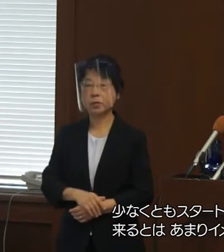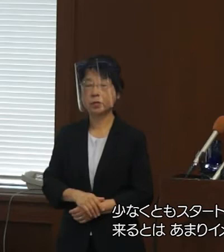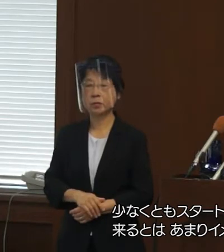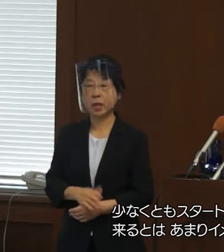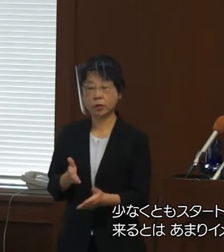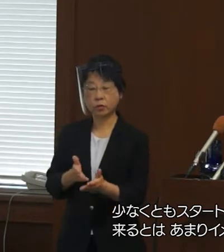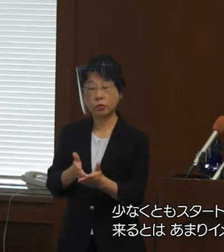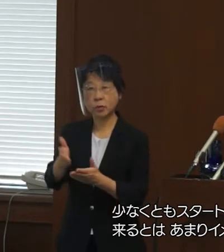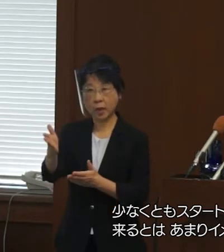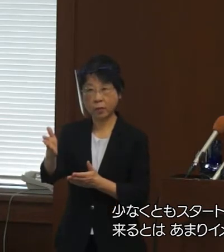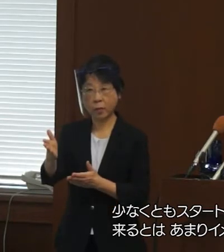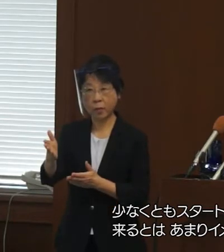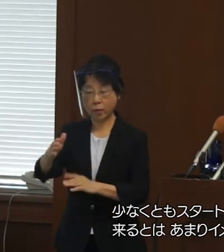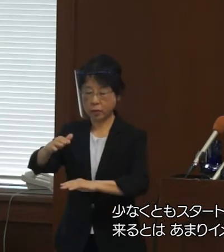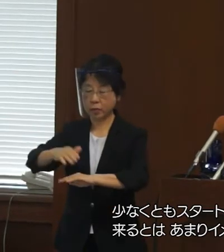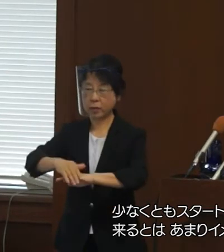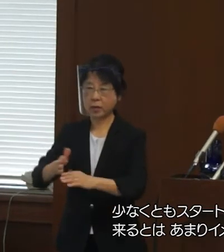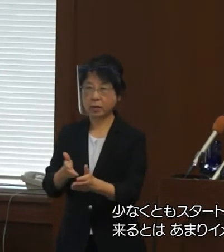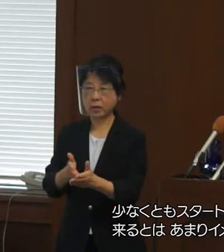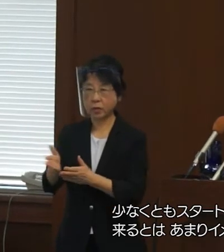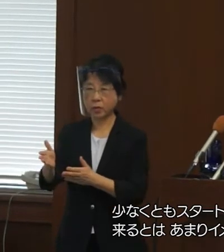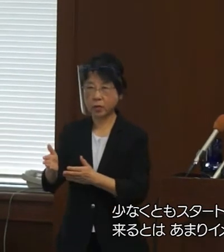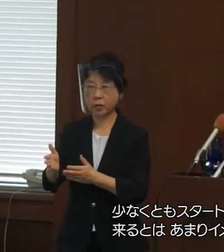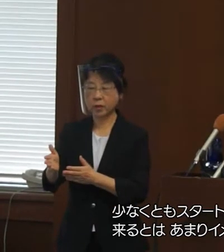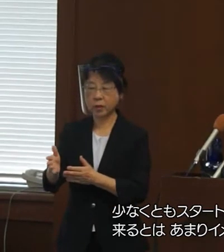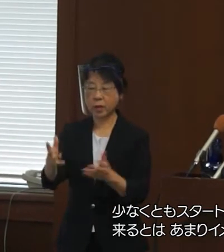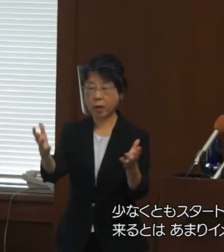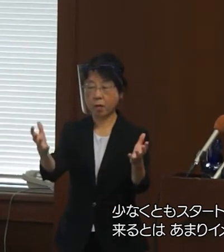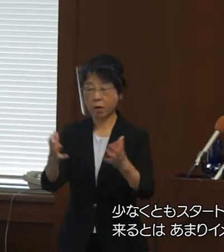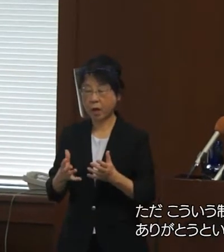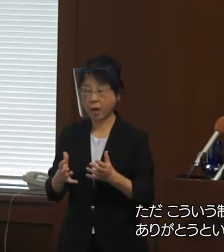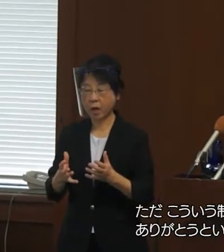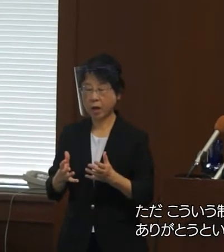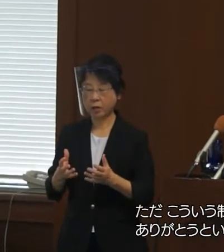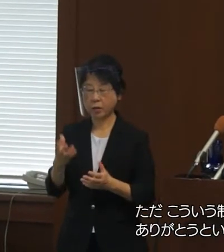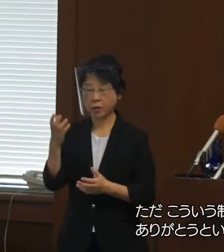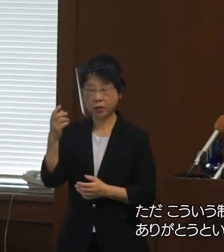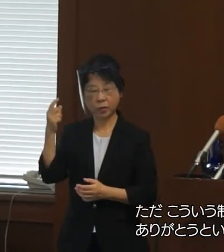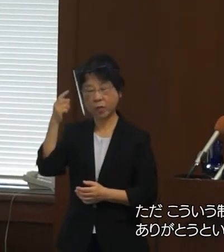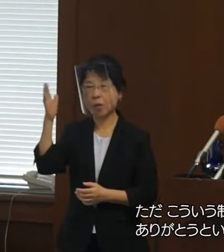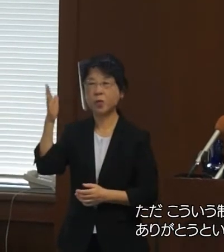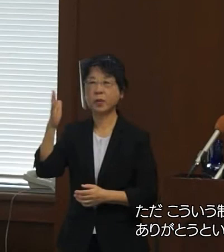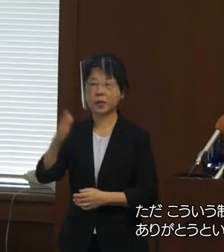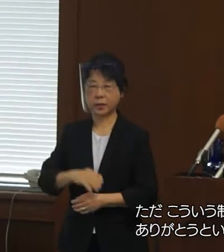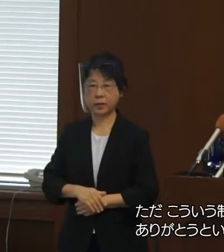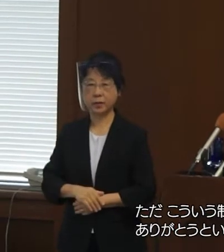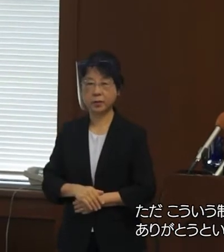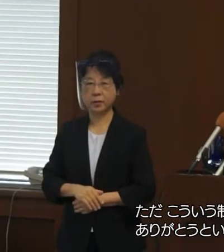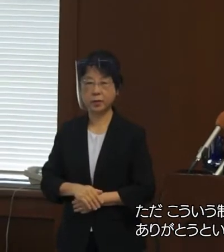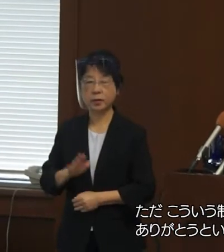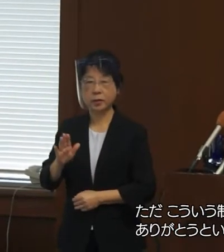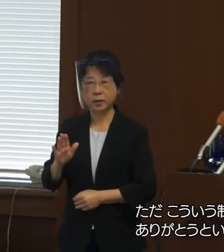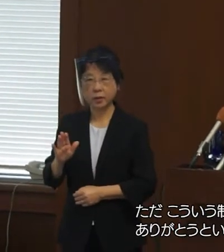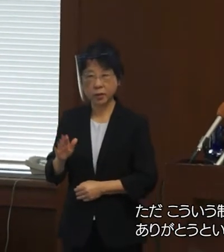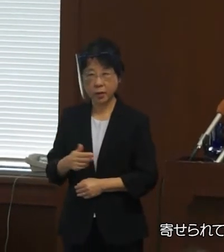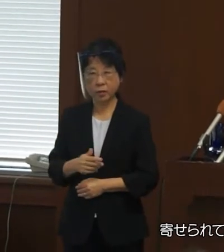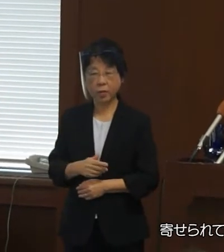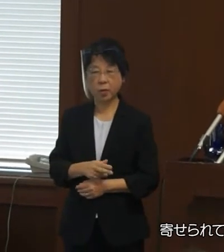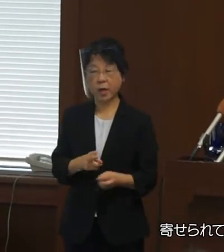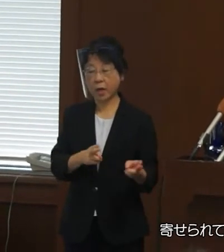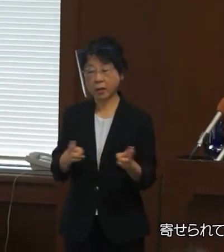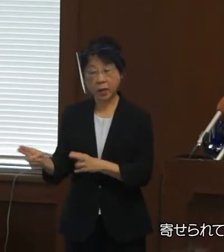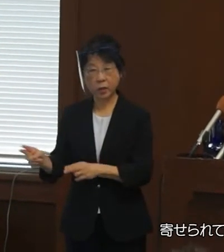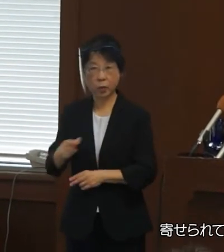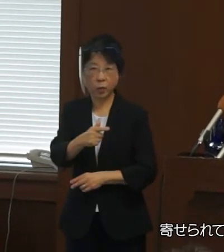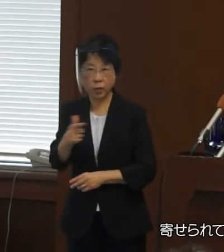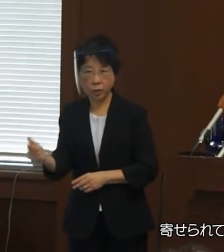多く来るとはあまりイメージしていません。ただいろんなこういう制度を作ってくれてありがとうっていう声は寄せられ